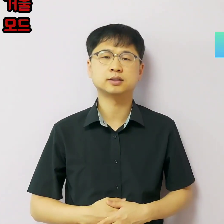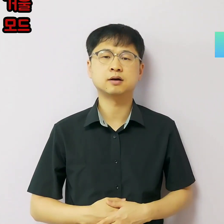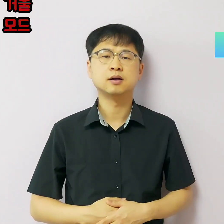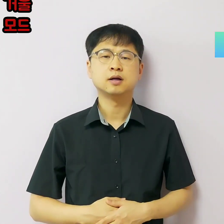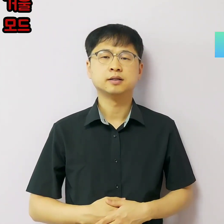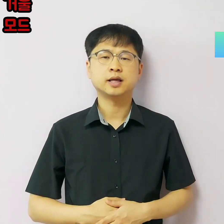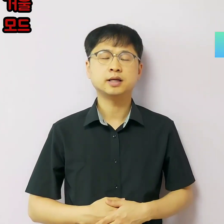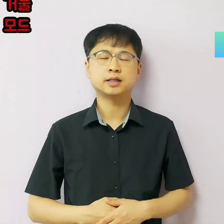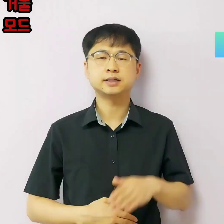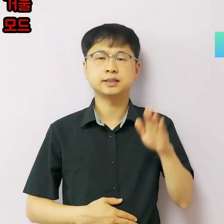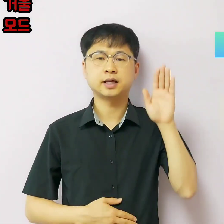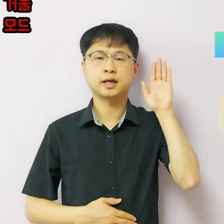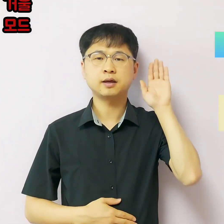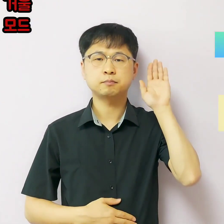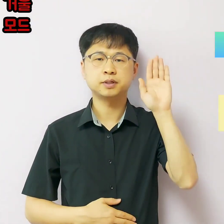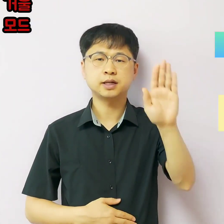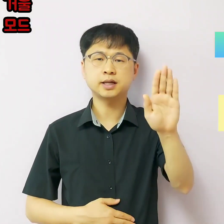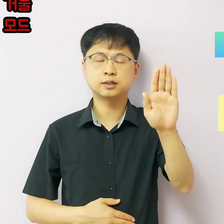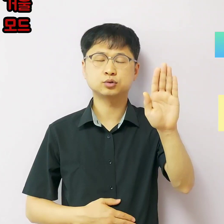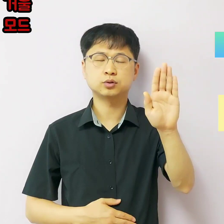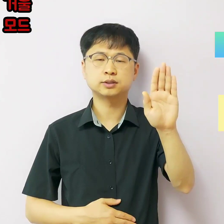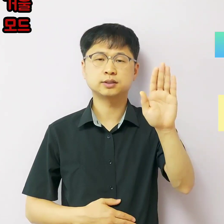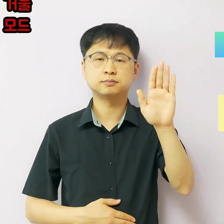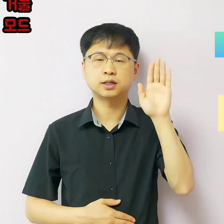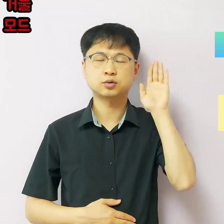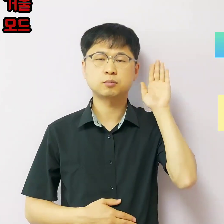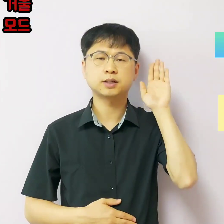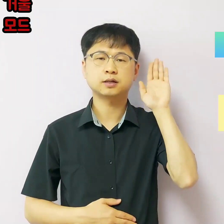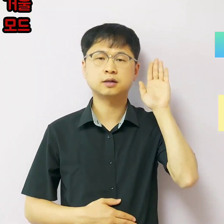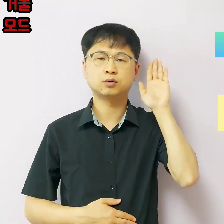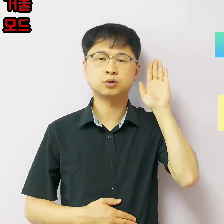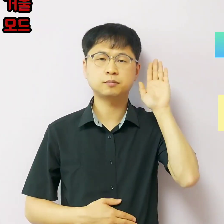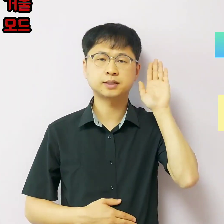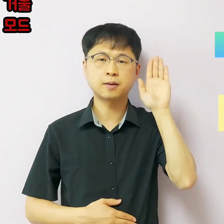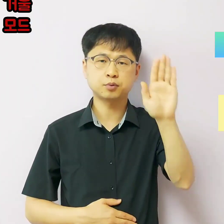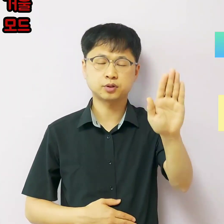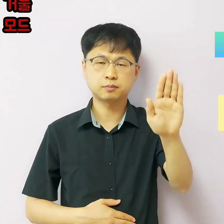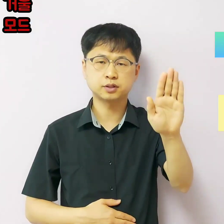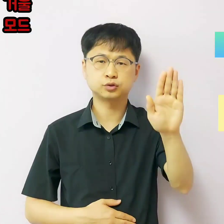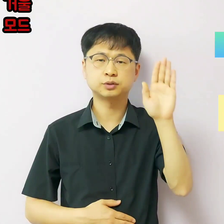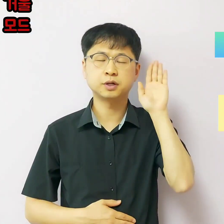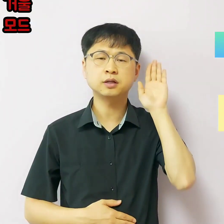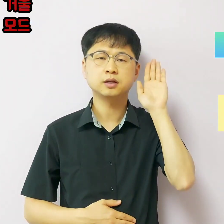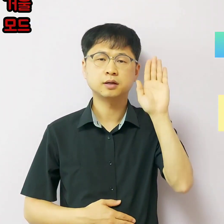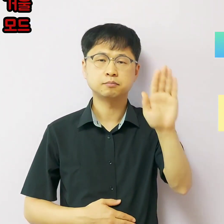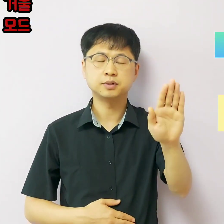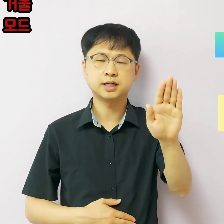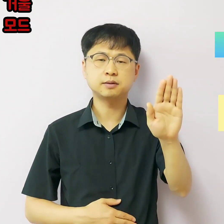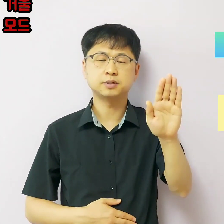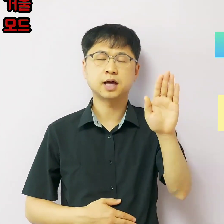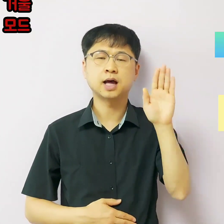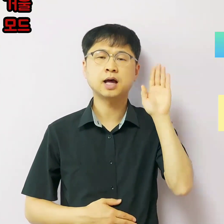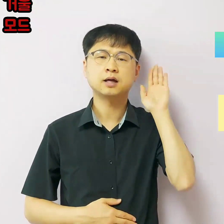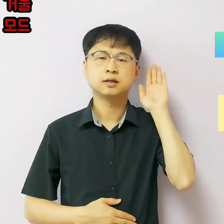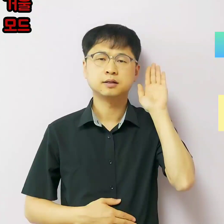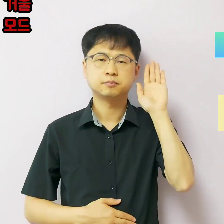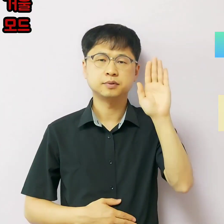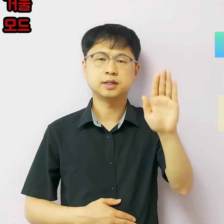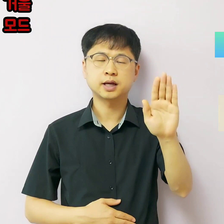그래서 내일 대신에 미래라는 수어를 썼습니다. 손바닥을 얼굴 옆에서 앞으로 내밀어 주시면 미래입니다.